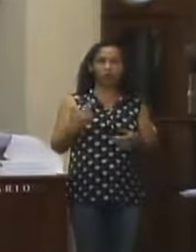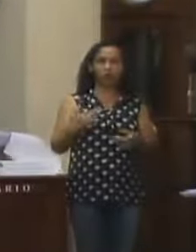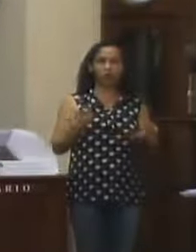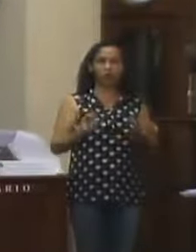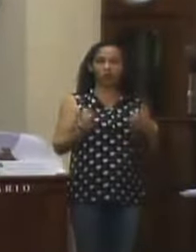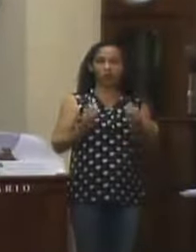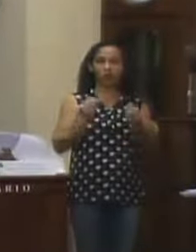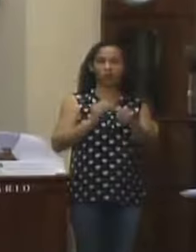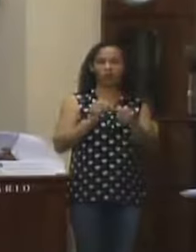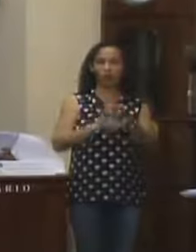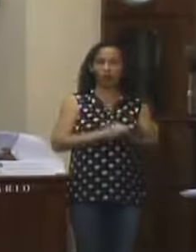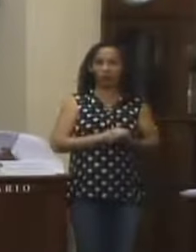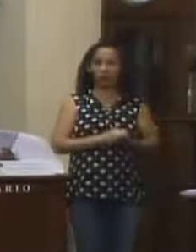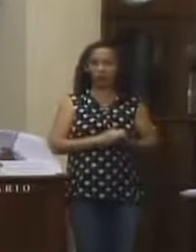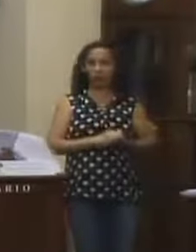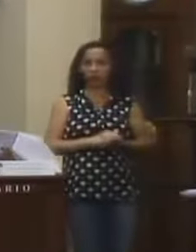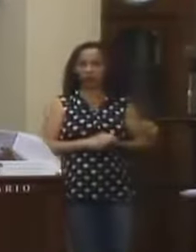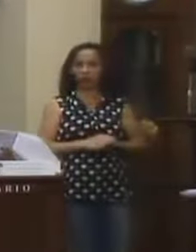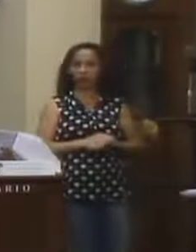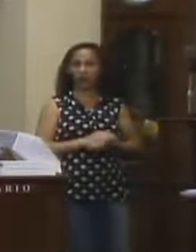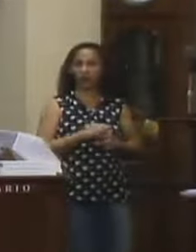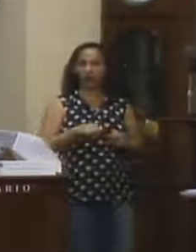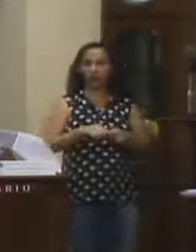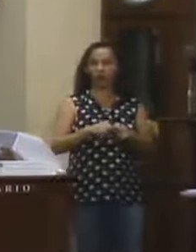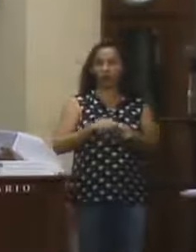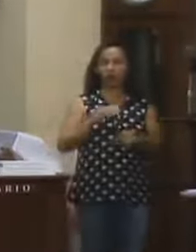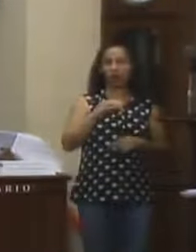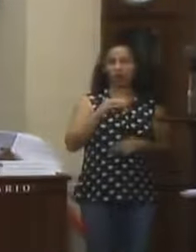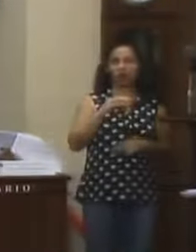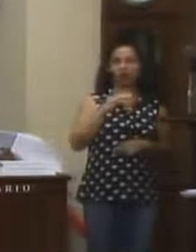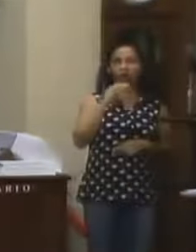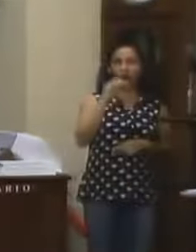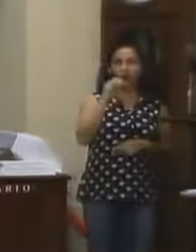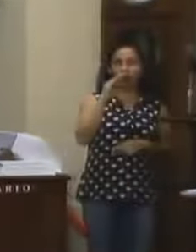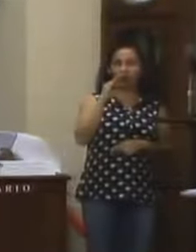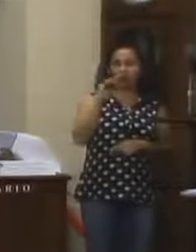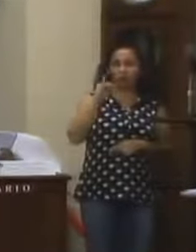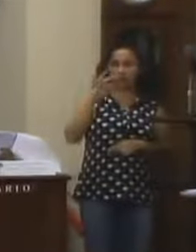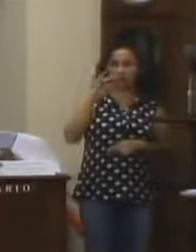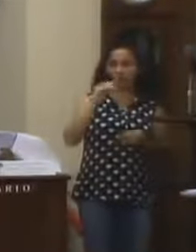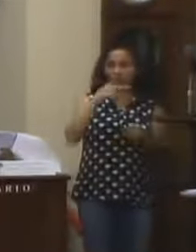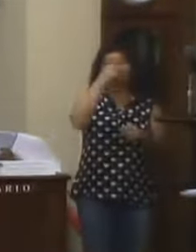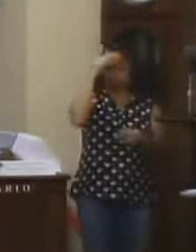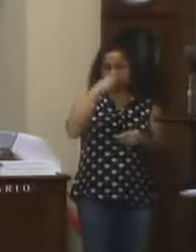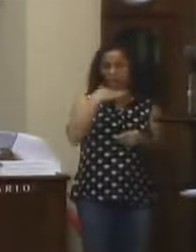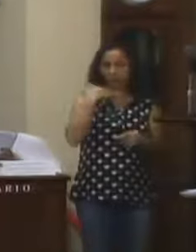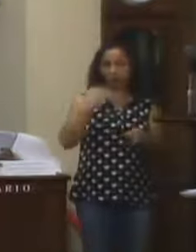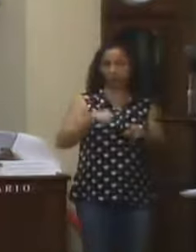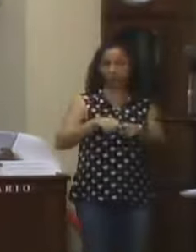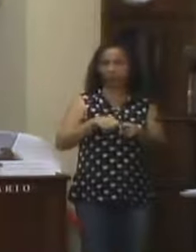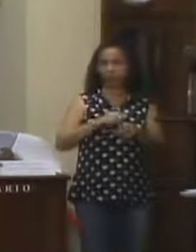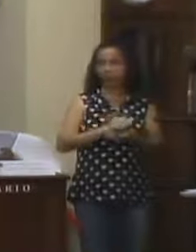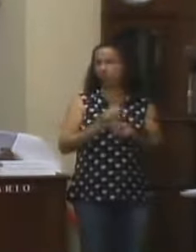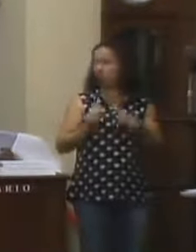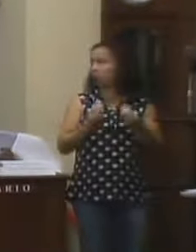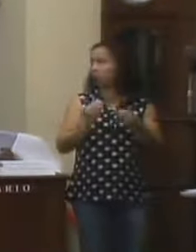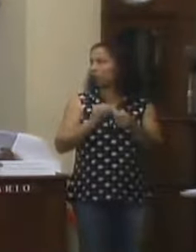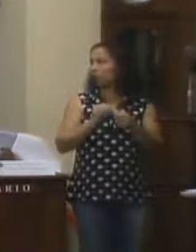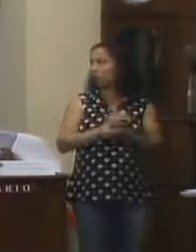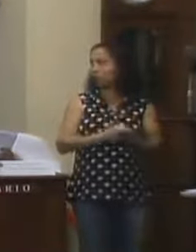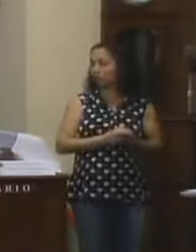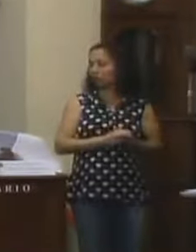Leis. Assim, a criação do Serviço de Verificação de Óbito, SVO, oneraria o Poder Executivo, não existindo previsão orçamentária